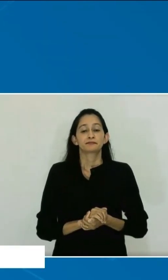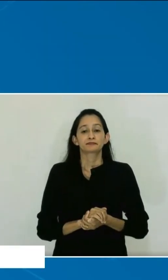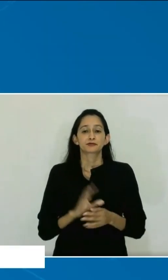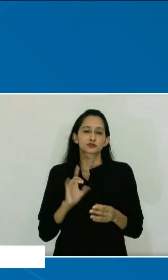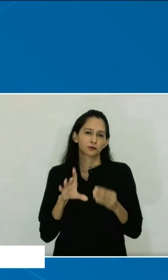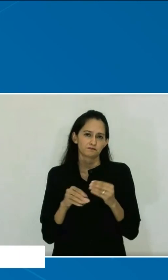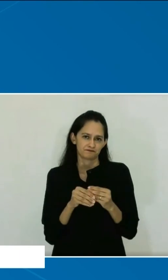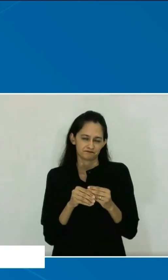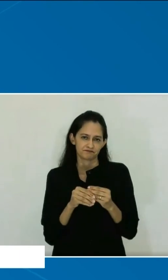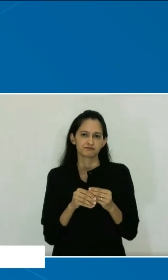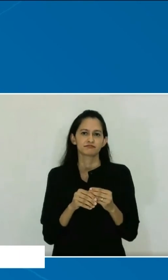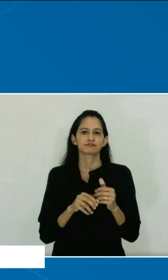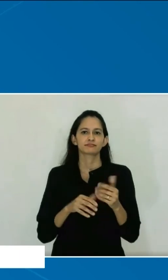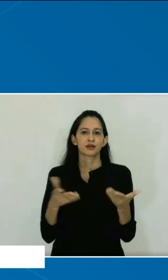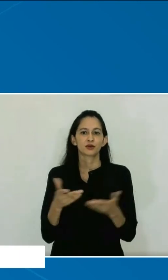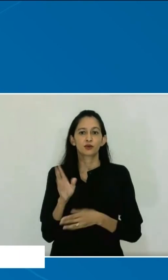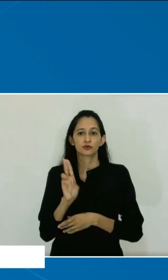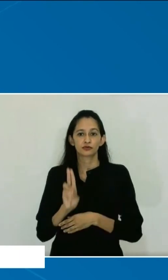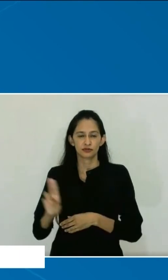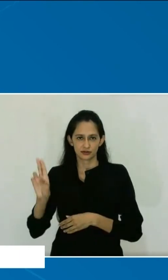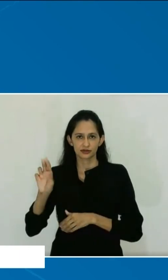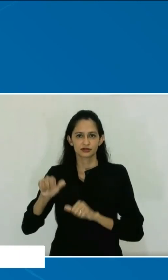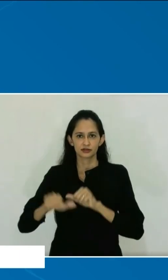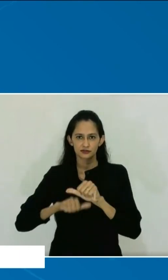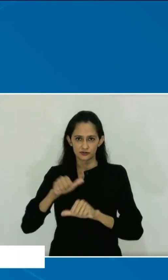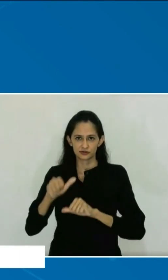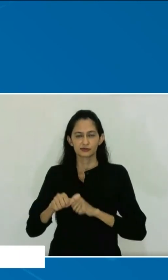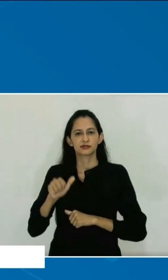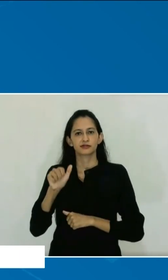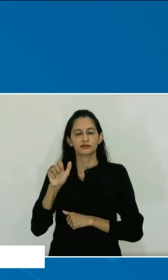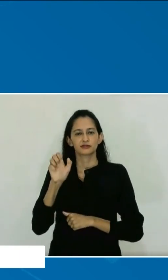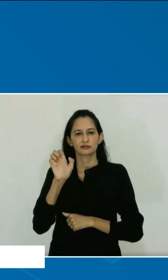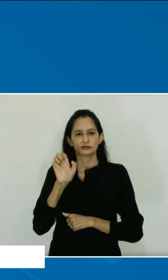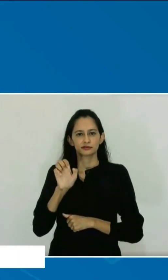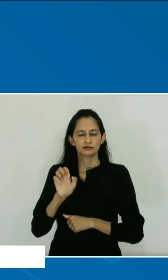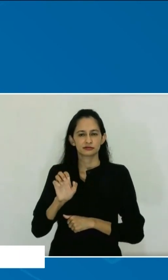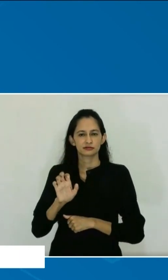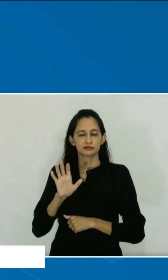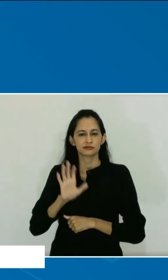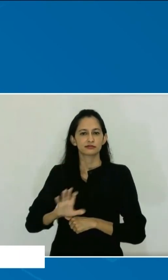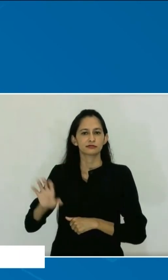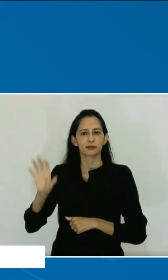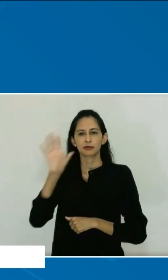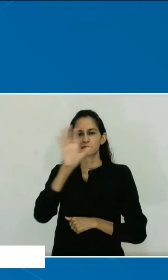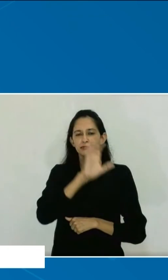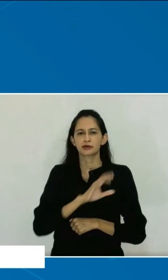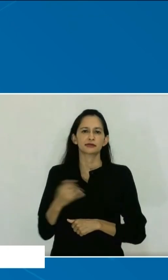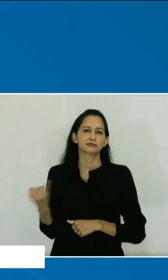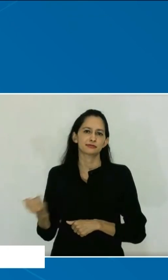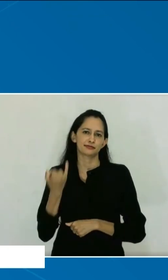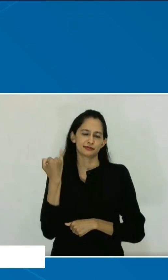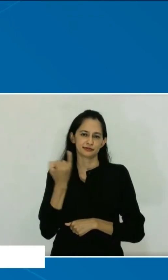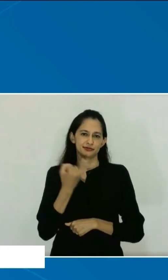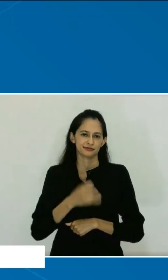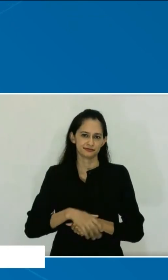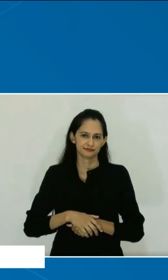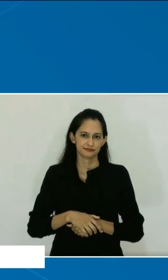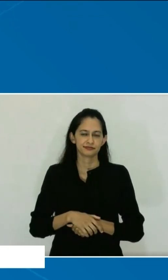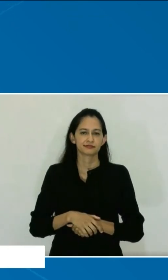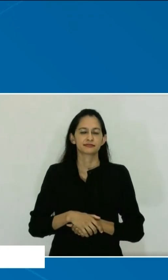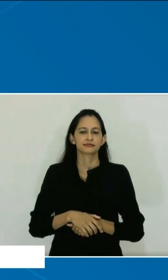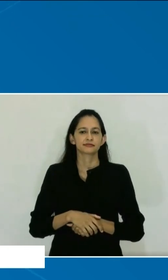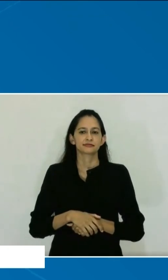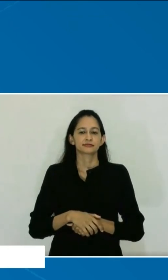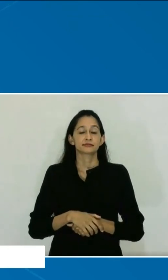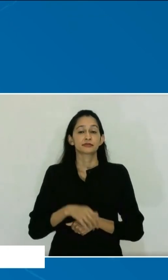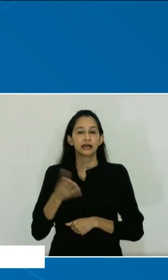a transformação da nossa universidade no Estado é extremamente significativa. Com a saída da Universidade Federal